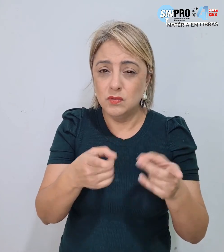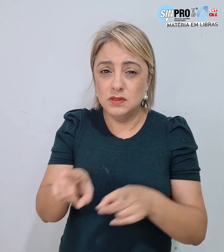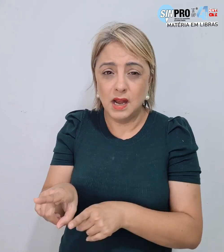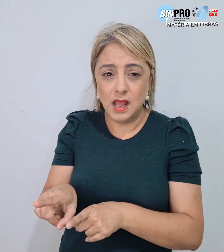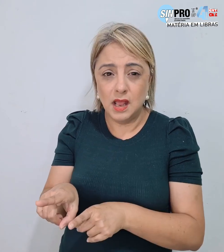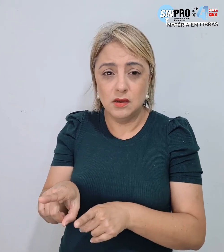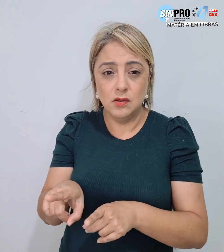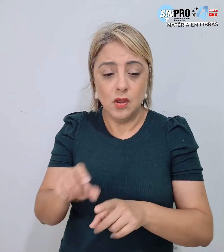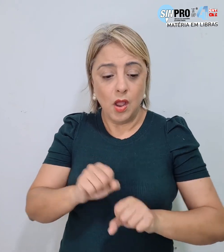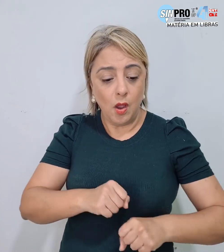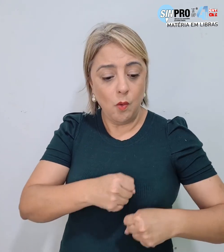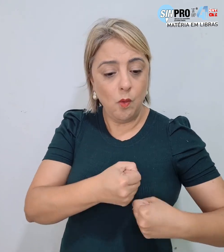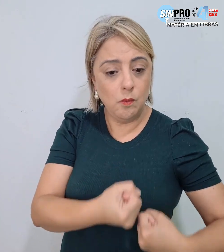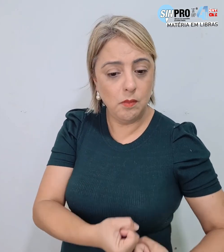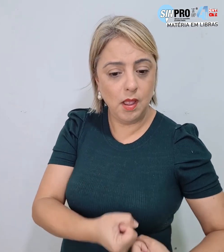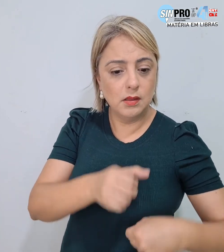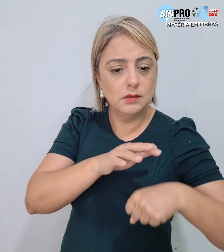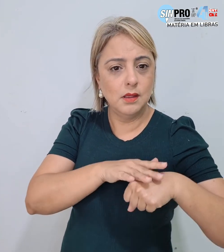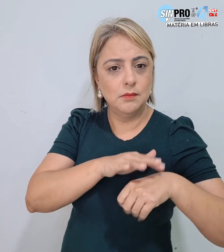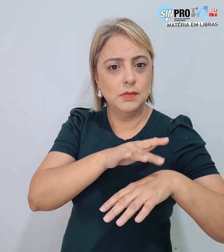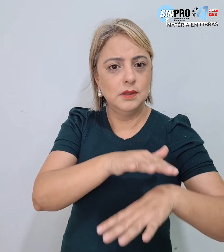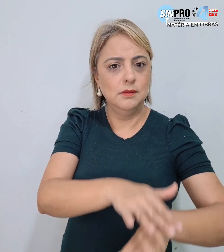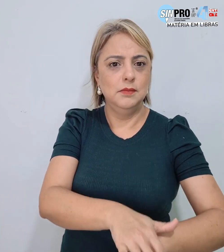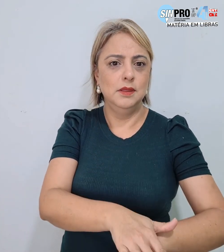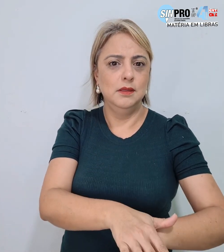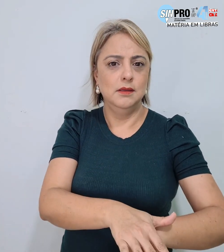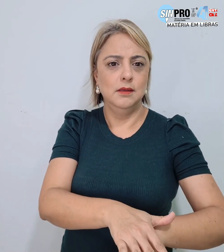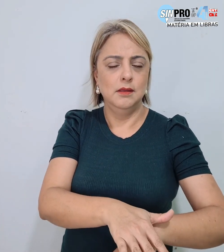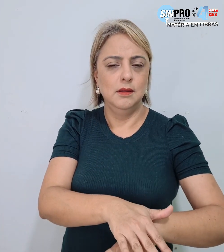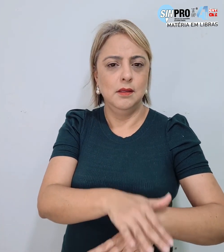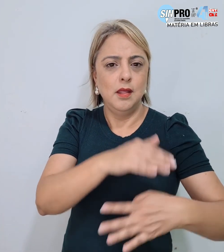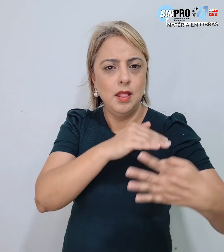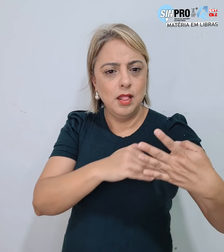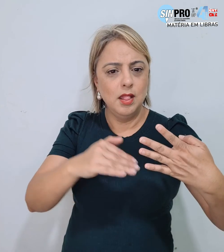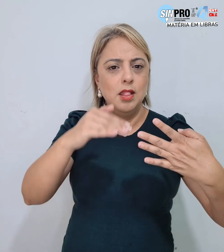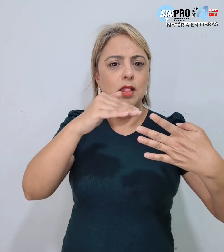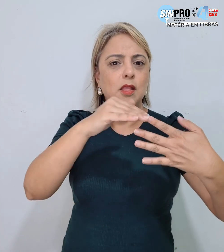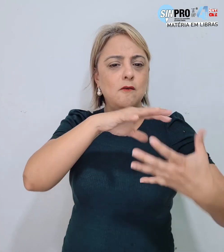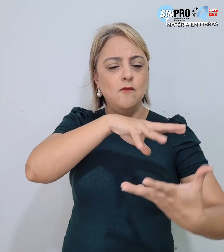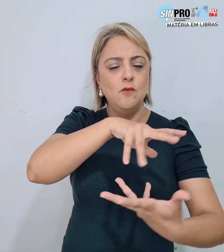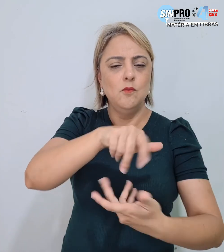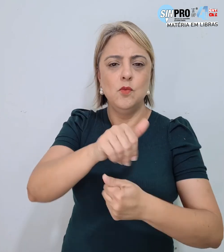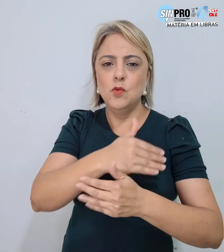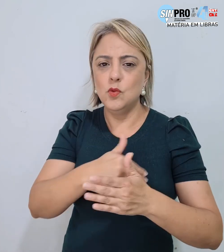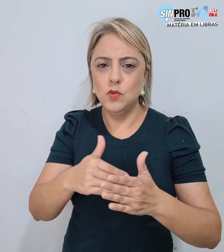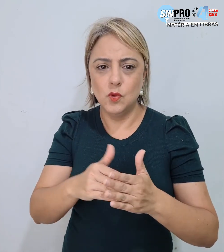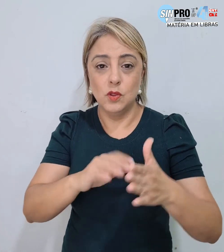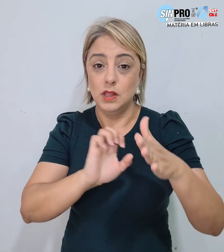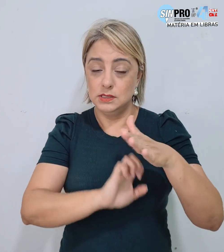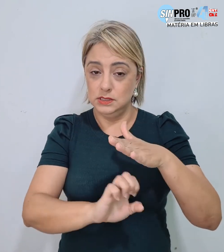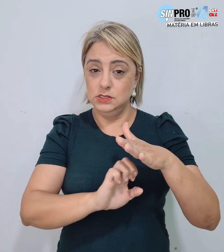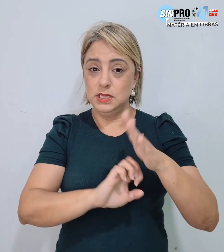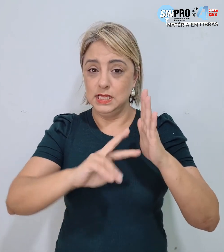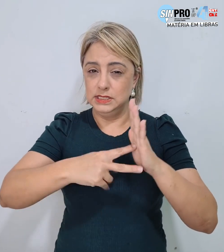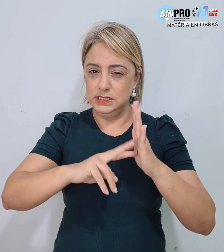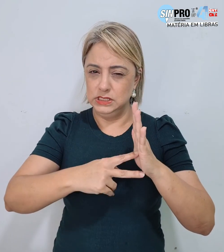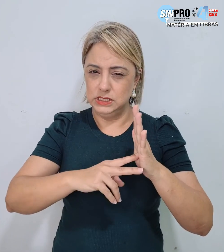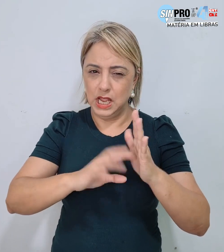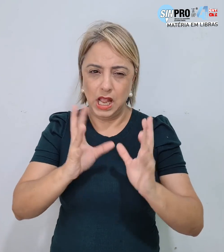e com combate à pandemia a nível mundial as entidades e